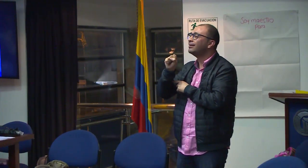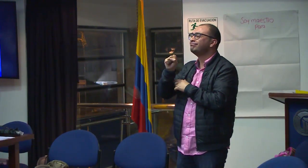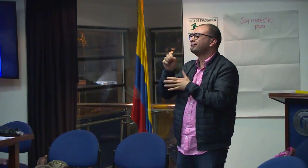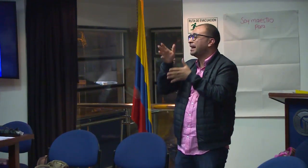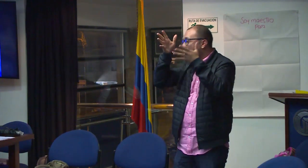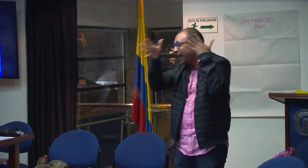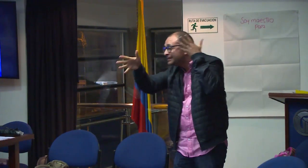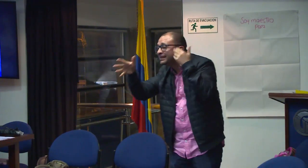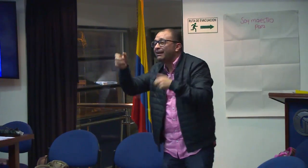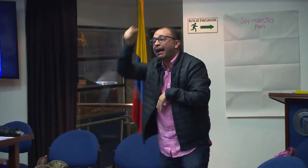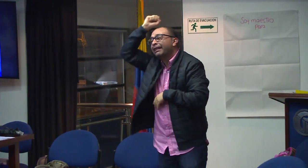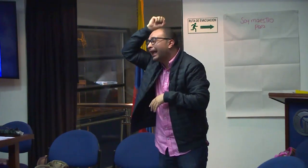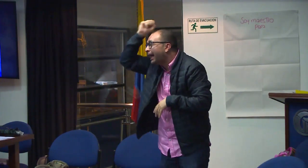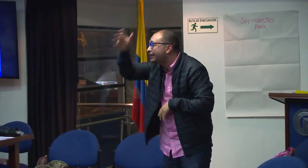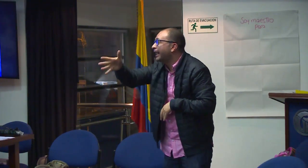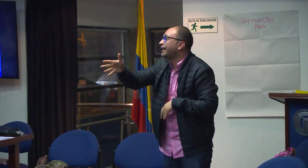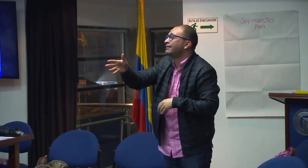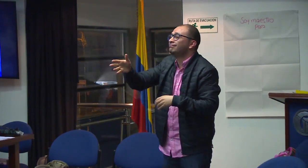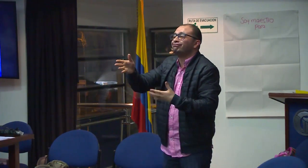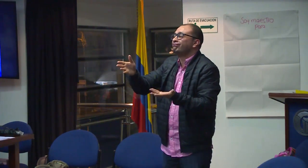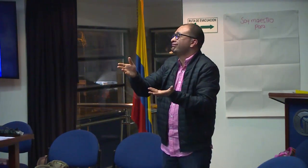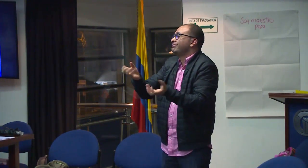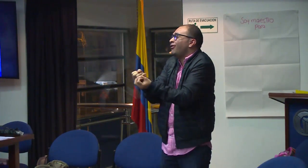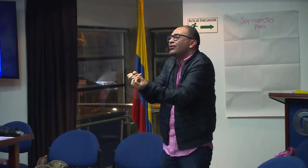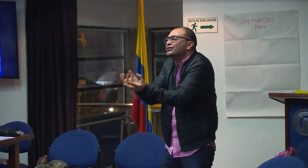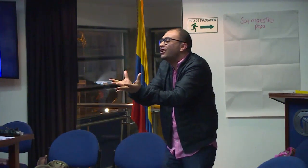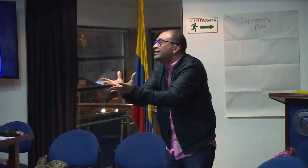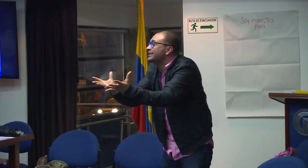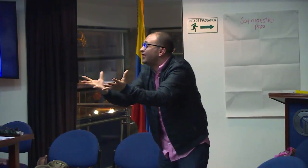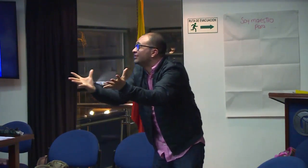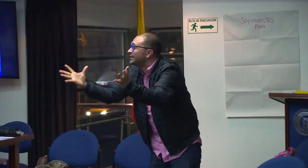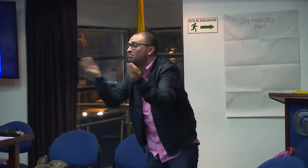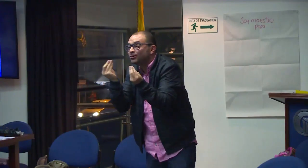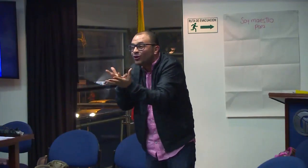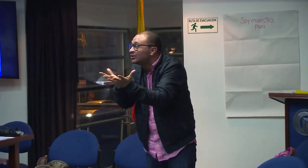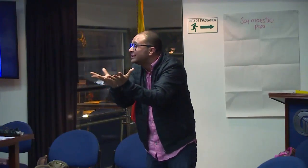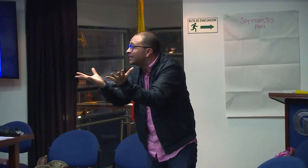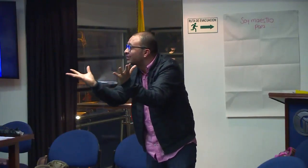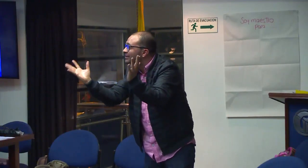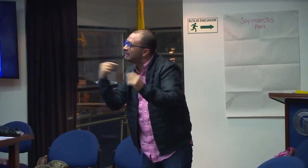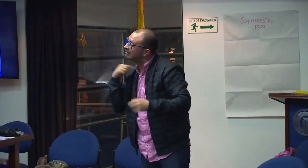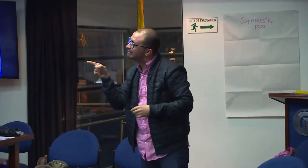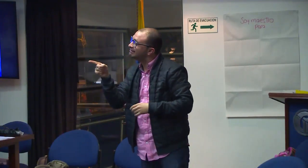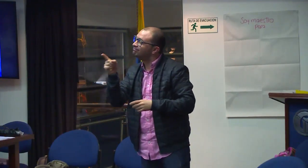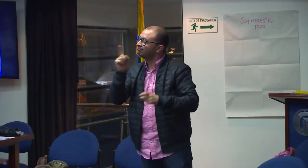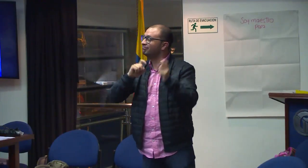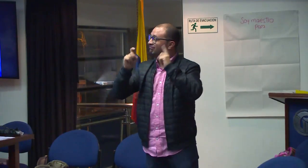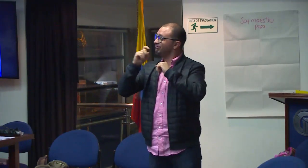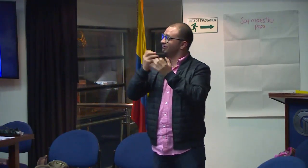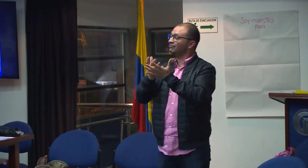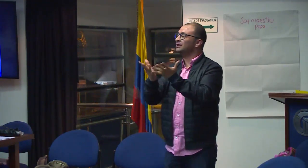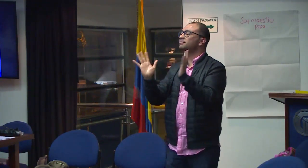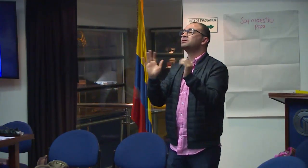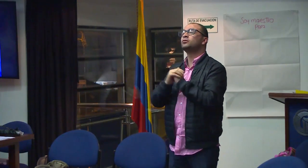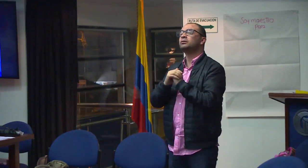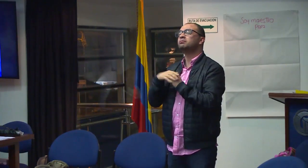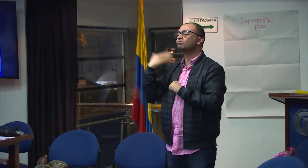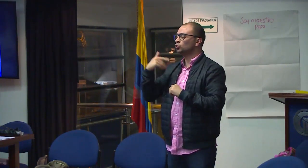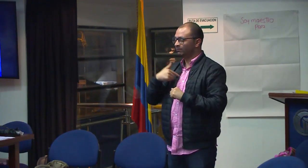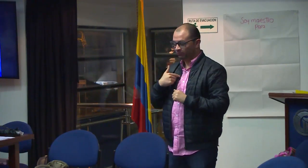No. También porque tiene una apertura, porque nos forman en diferentes conocimientos y a mí me